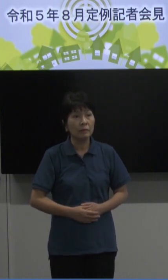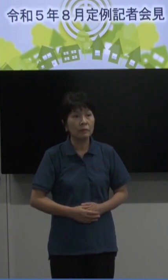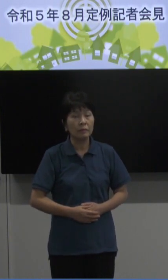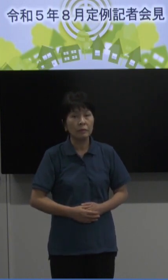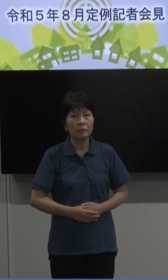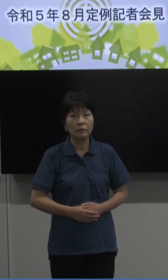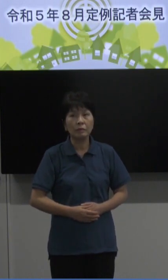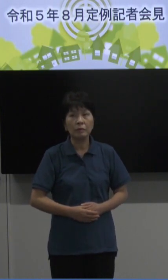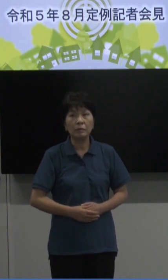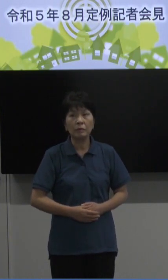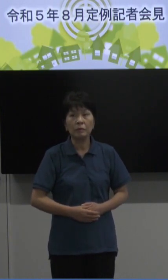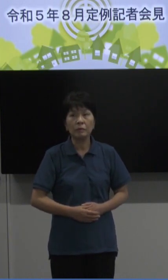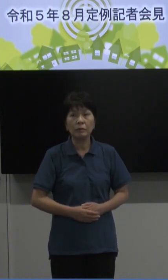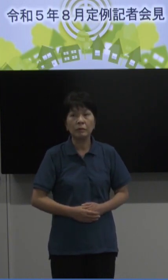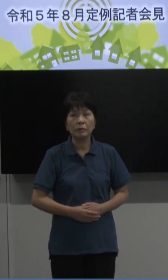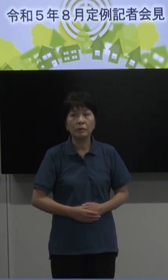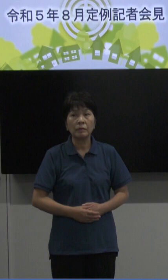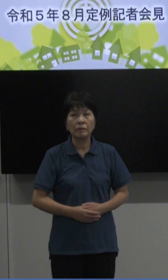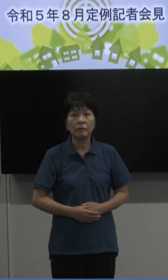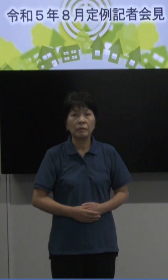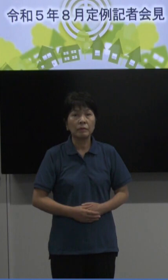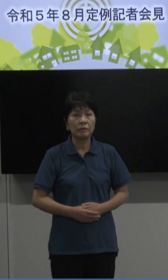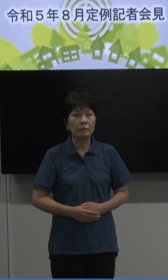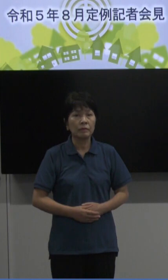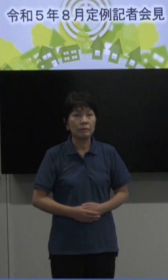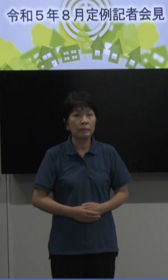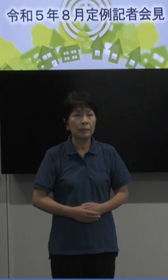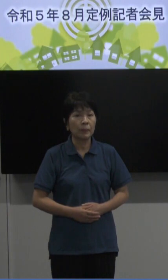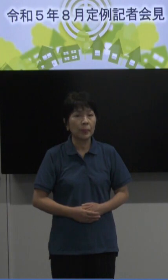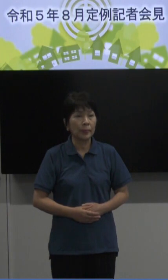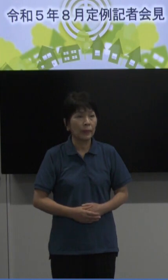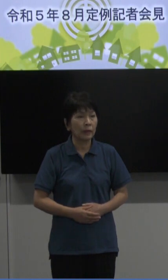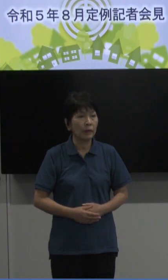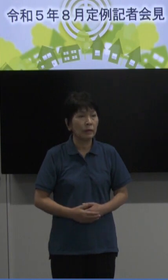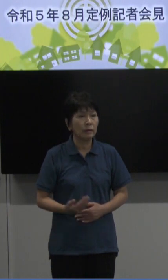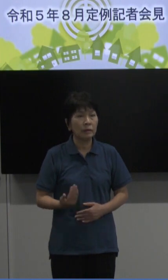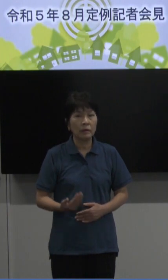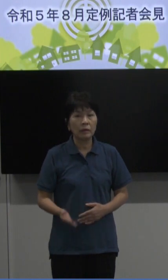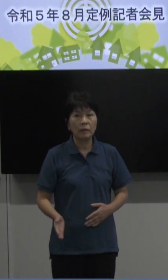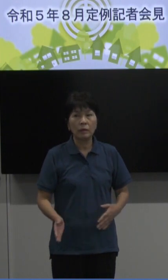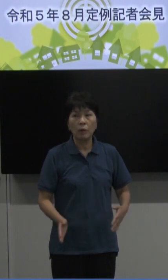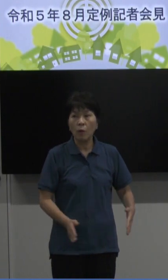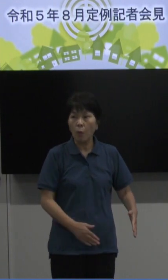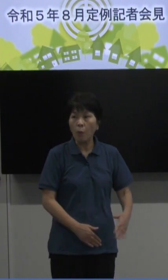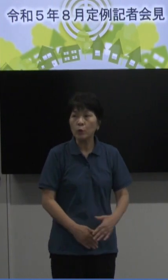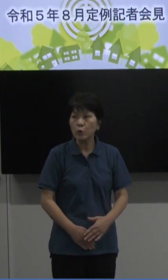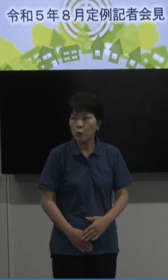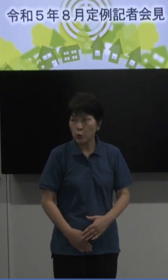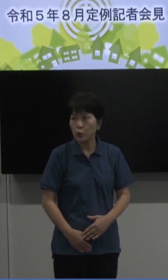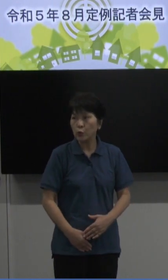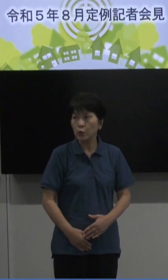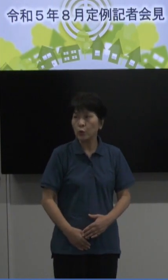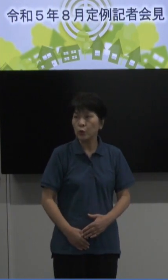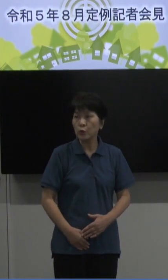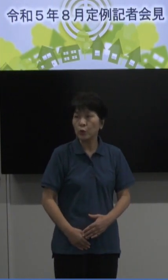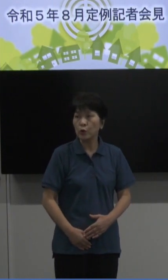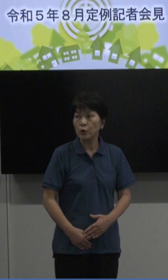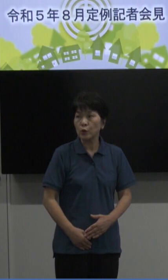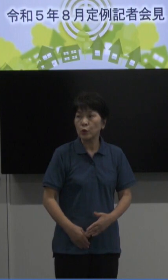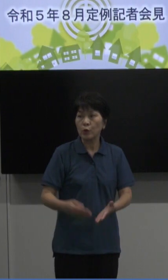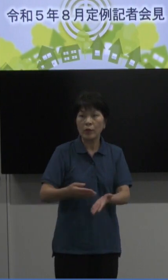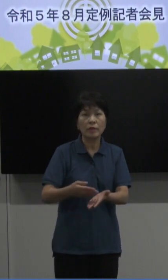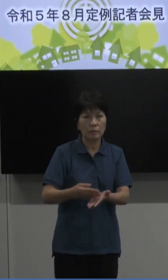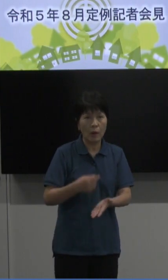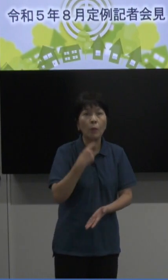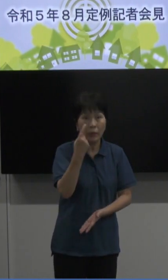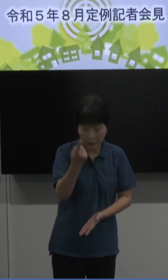それでは先ほど発言したおむつの財源について財務部長がちょっと訂正があるということで。 あ、は